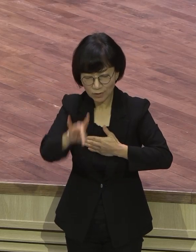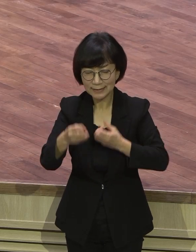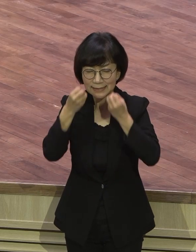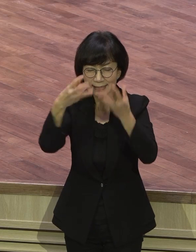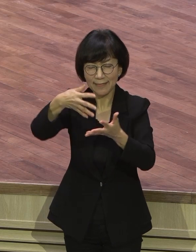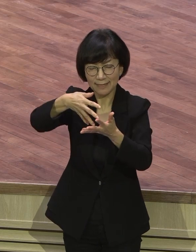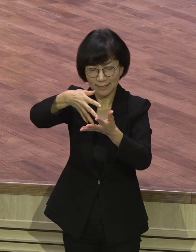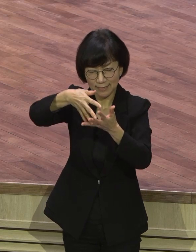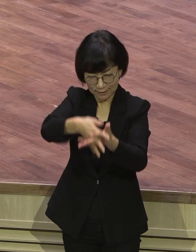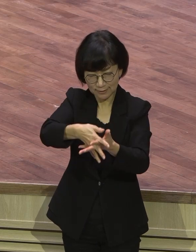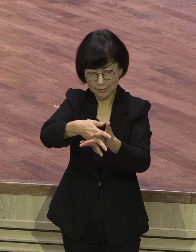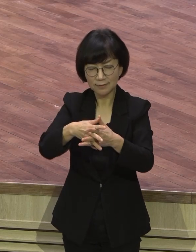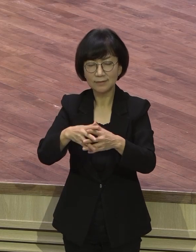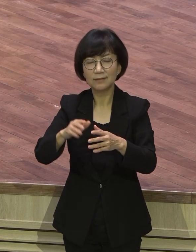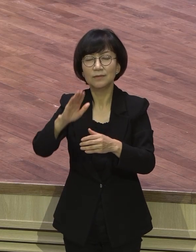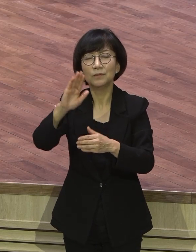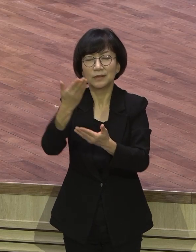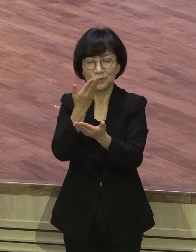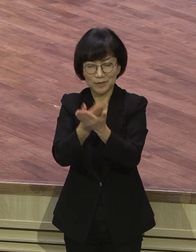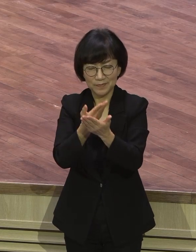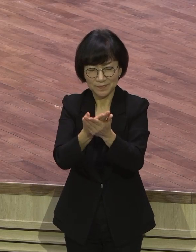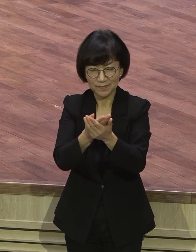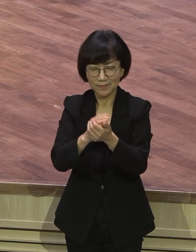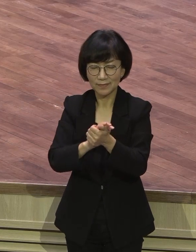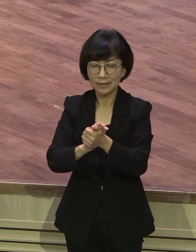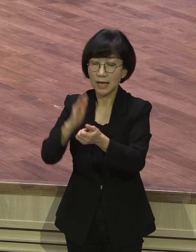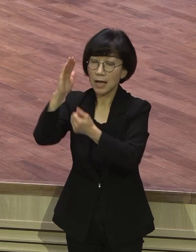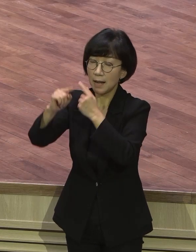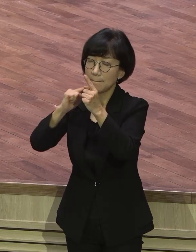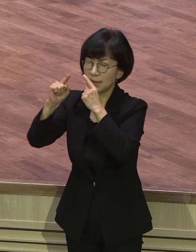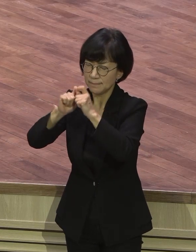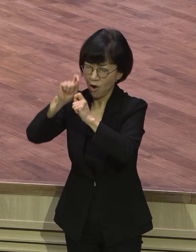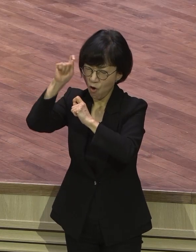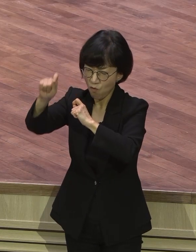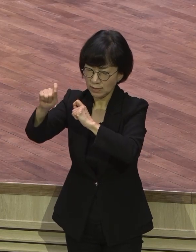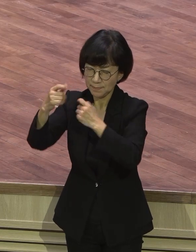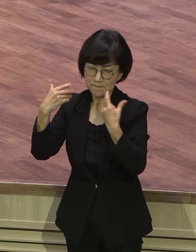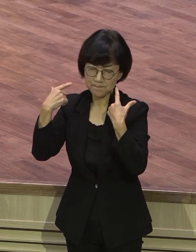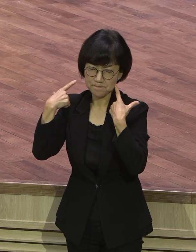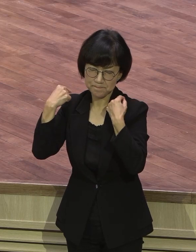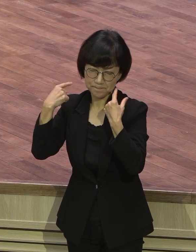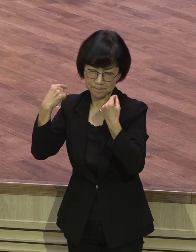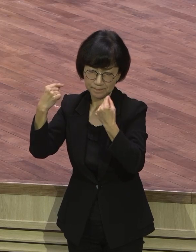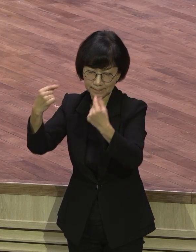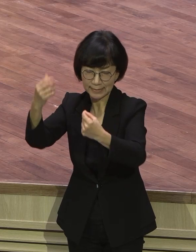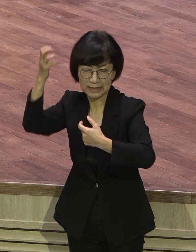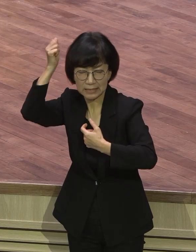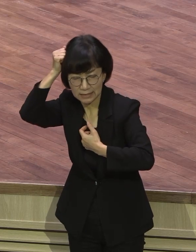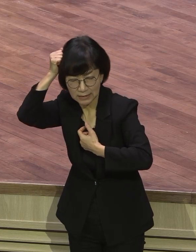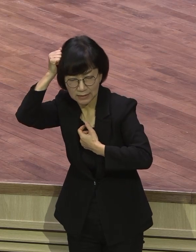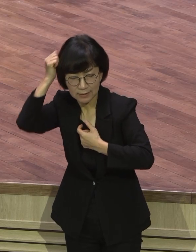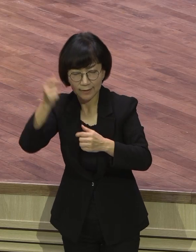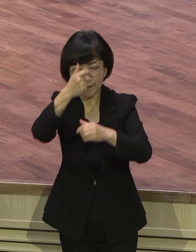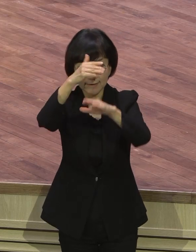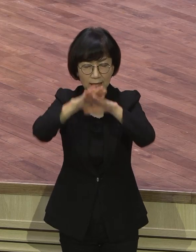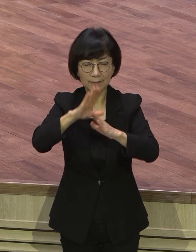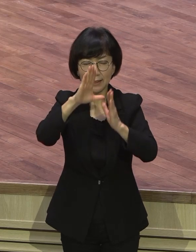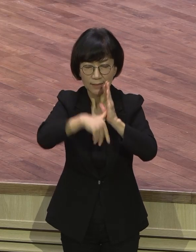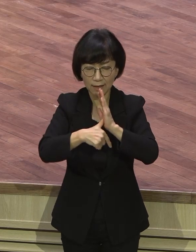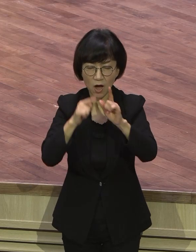주옵소서 하나님의 말씀만이 괜찮다는 사실을 알고 언제나 예배 시간에 하나님의 은약의 말씀